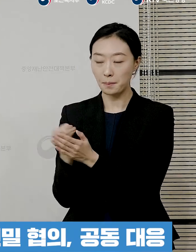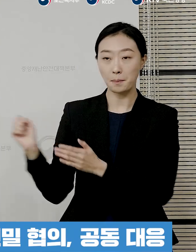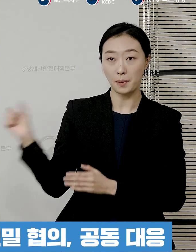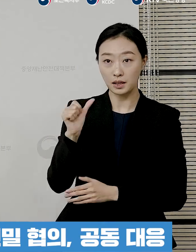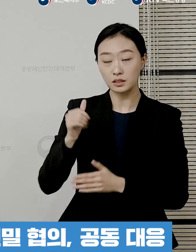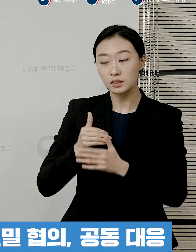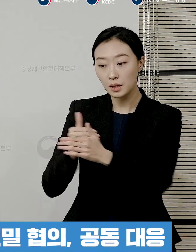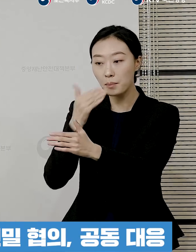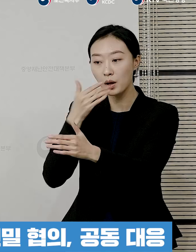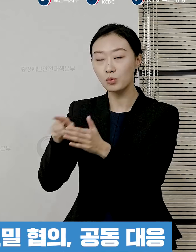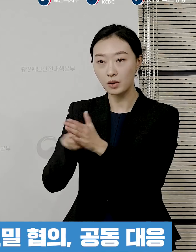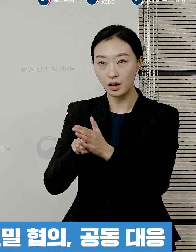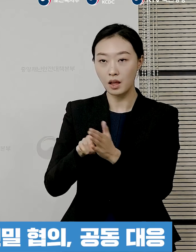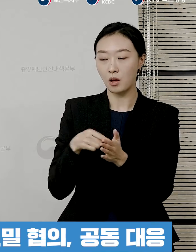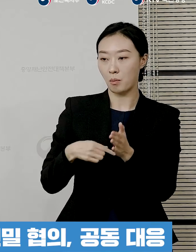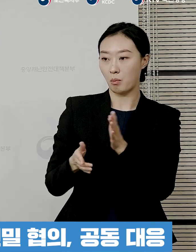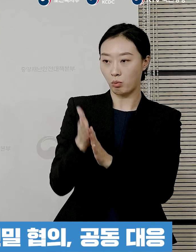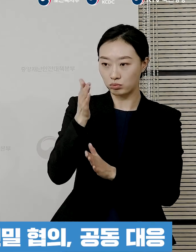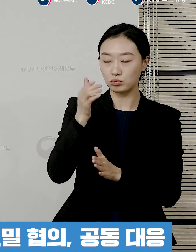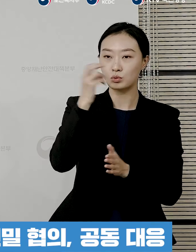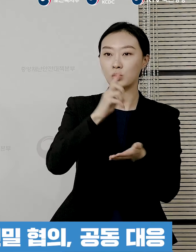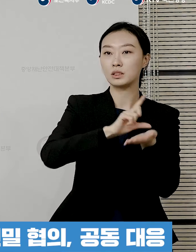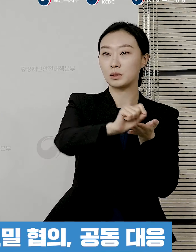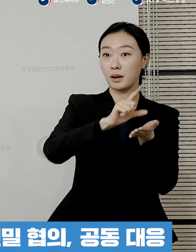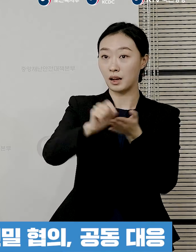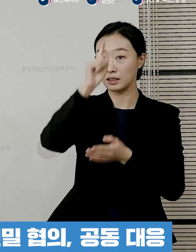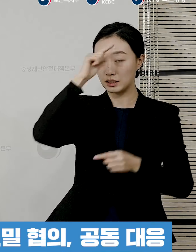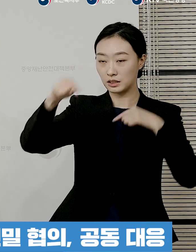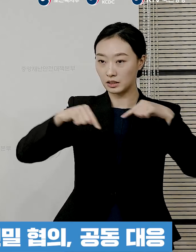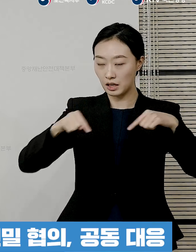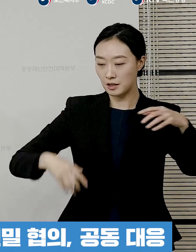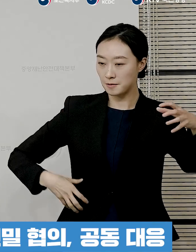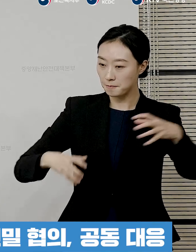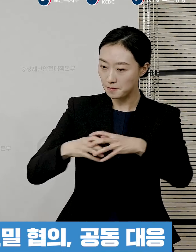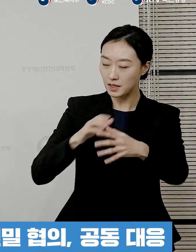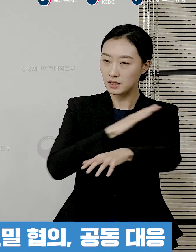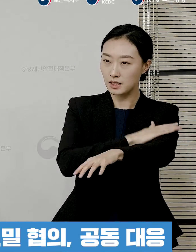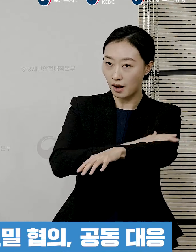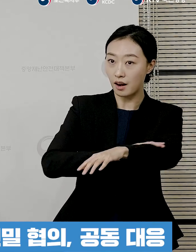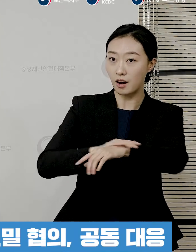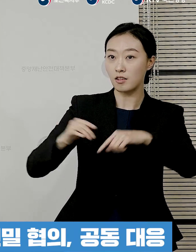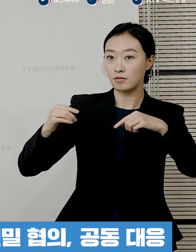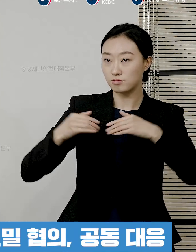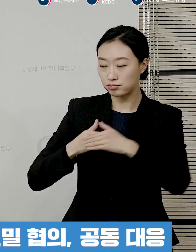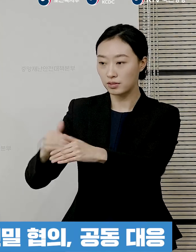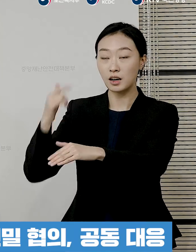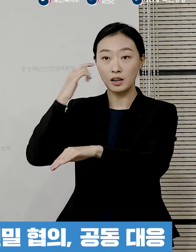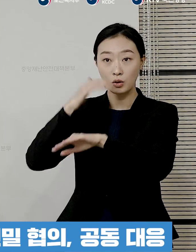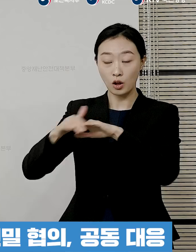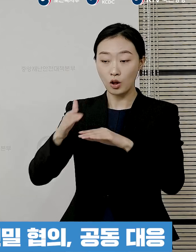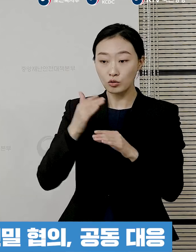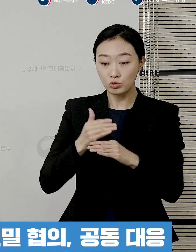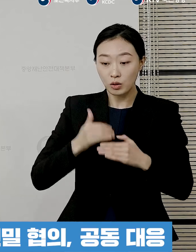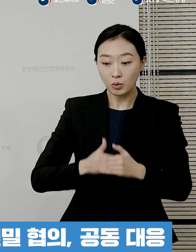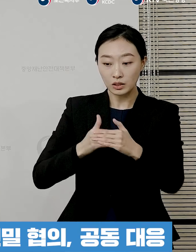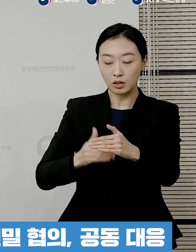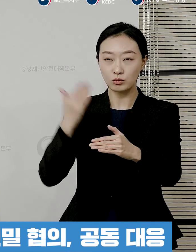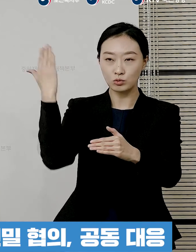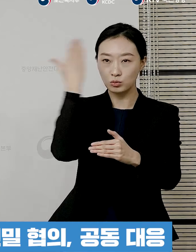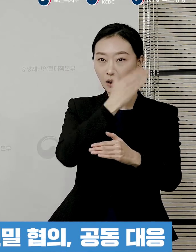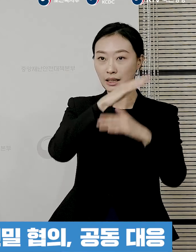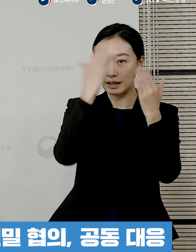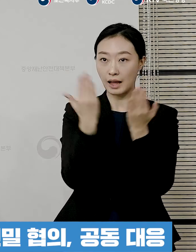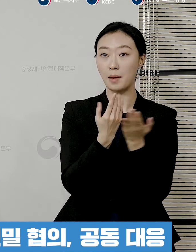조치가 신속하게 시행되도록 중대본과 지자체는 긴밀하게 협의하며 공동 대응할 것이며 중간